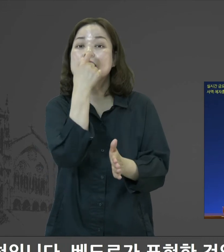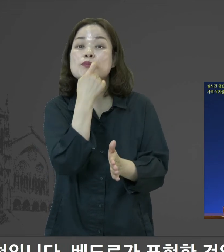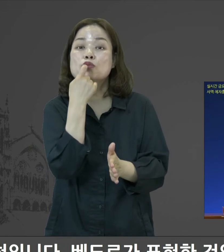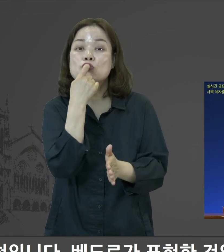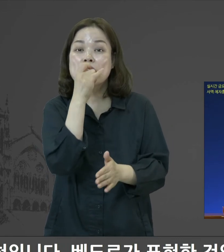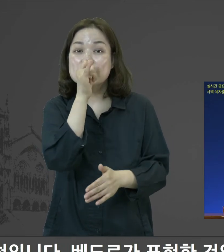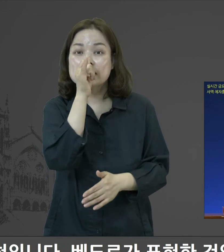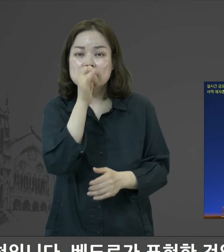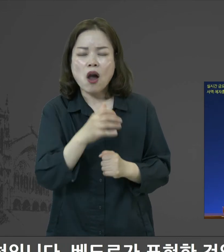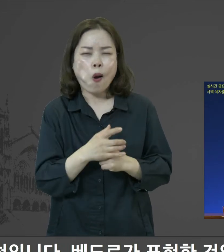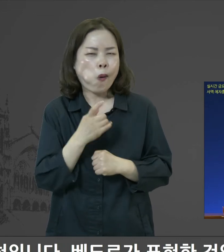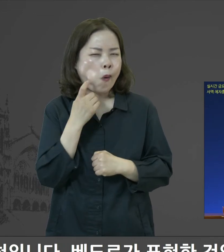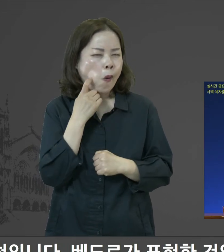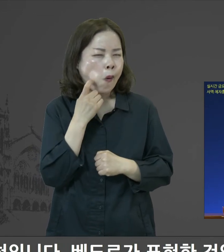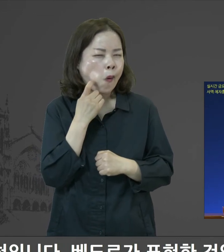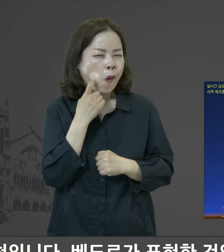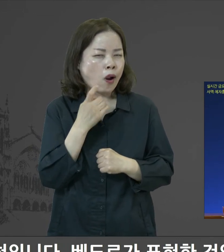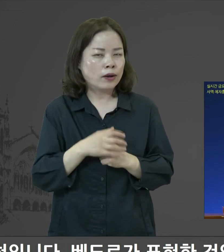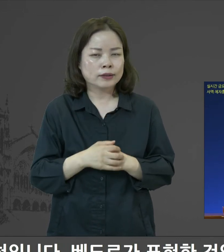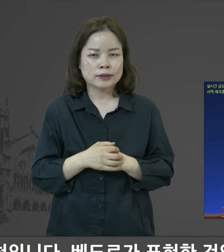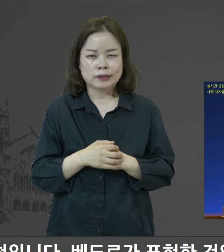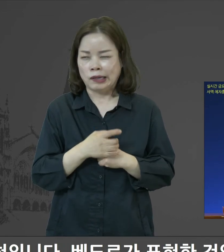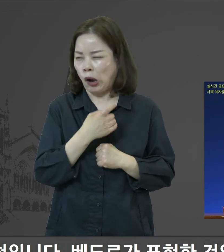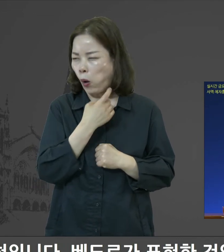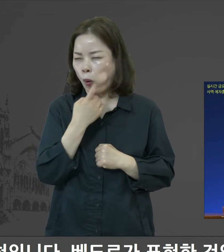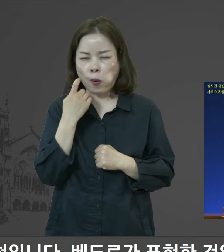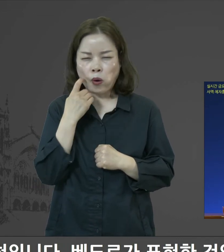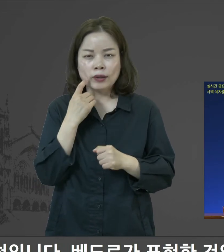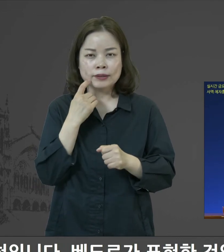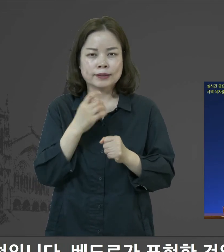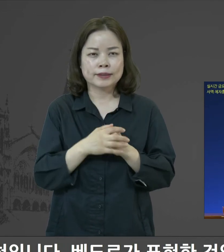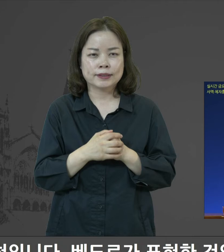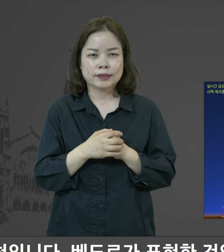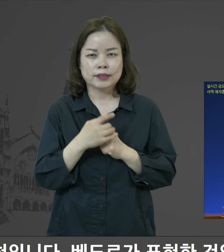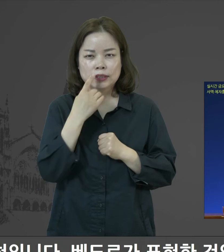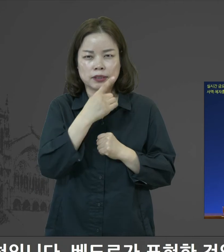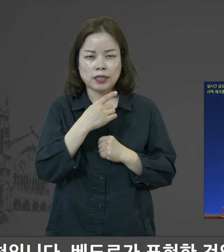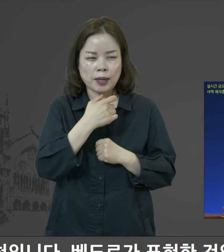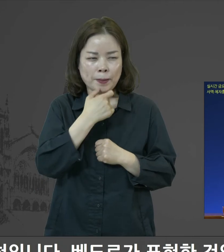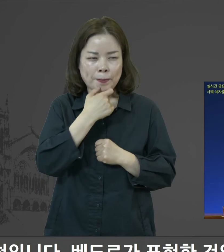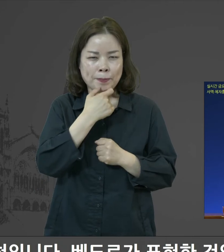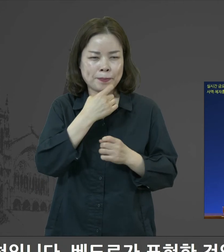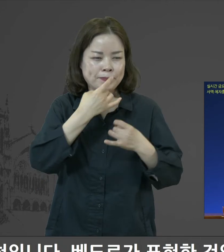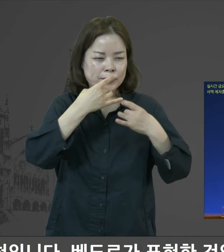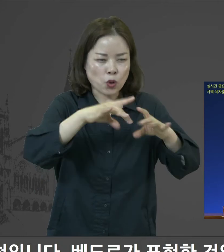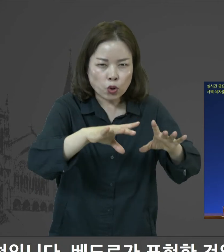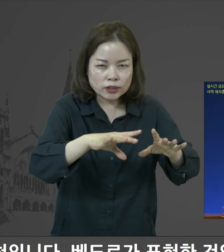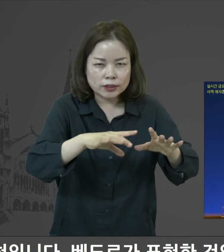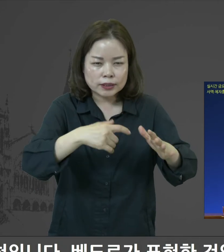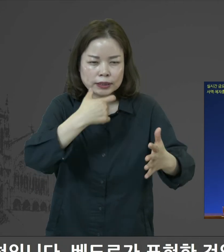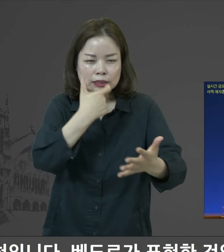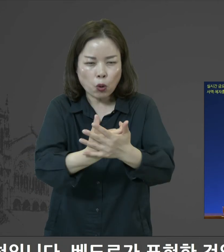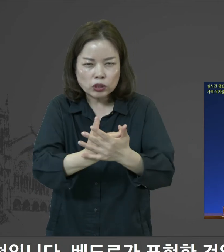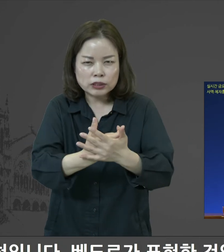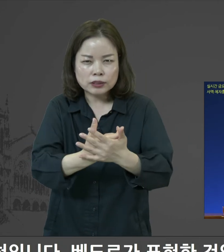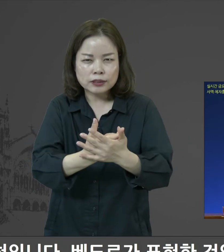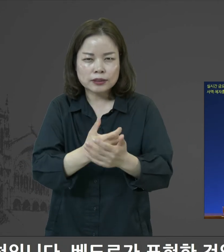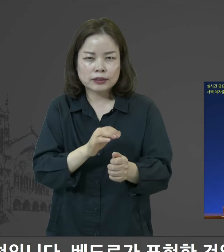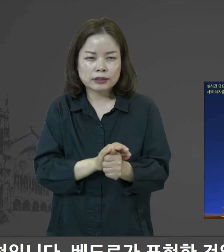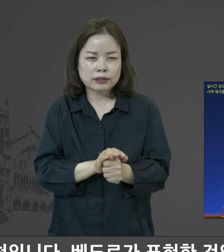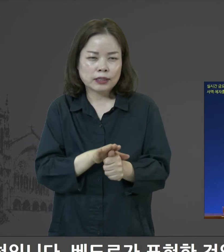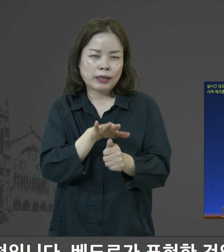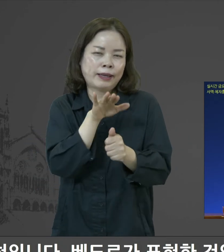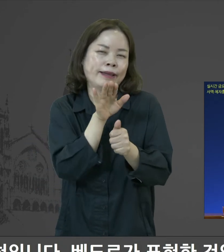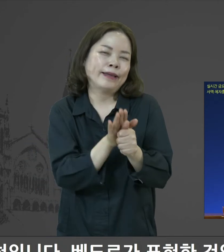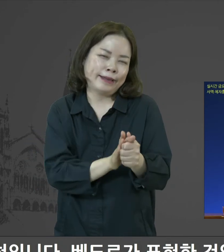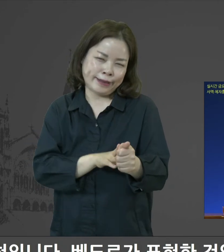있는 이 거짓된 거, 입술에 있는 이렇게 속이는 거, 가끔씩 쓰는 사탕 발림의 말 같은